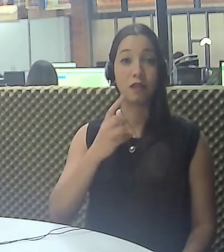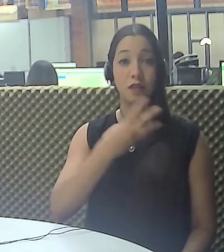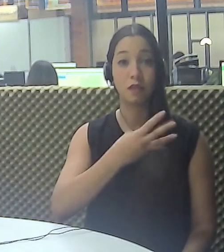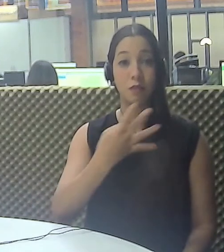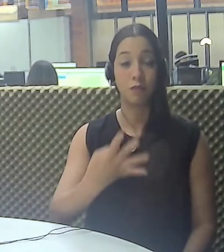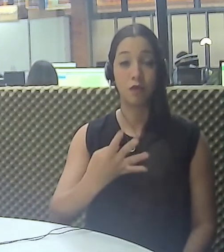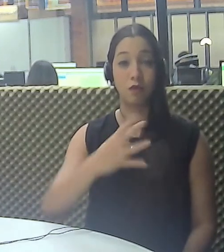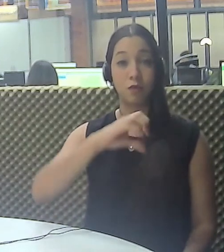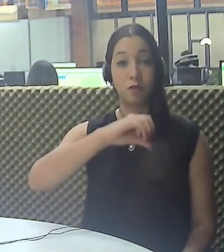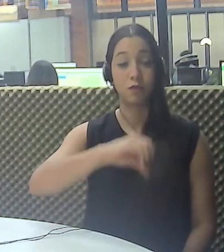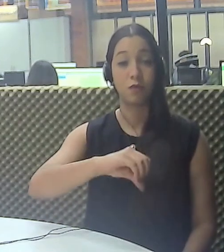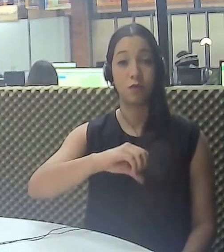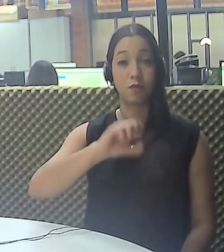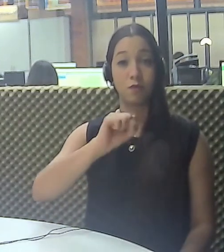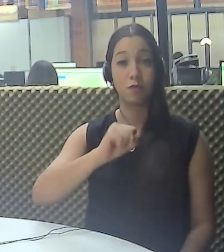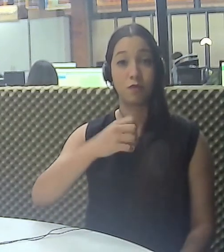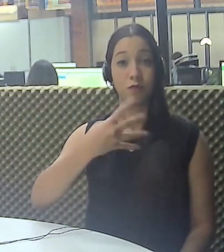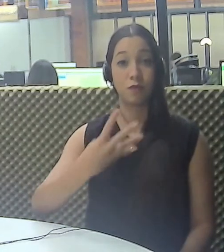34